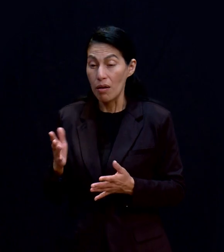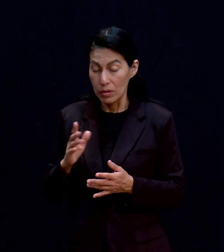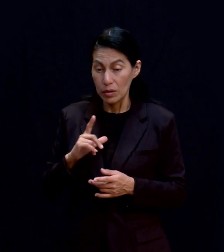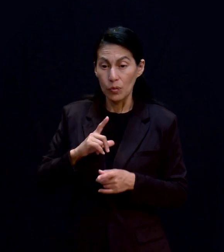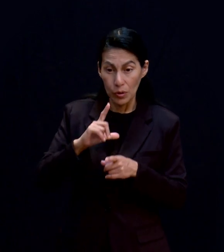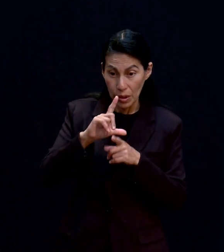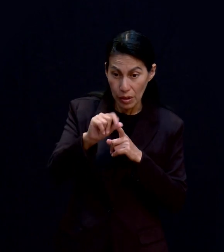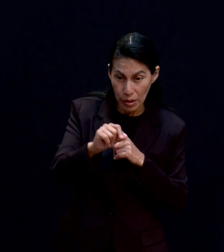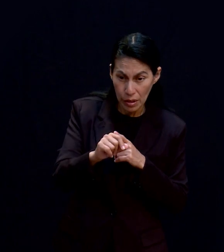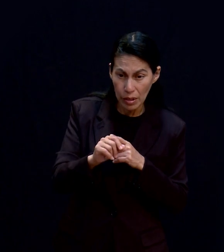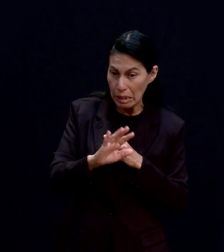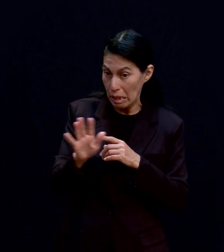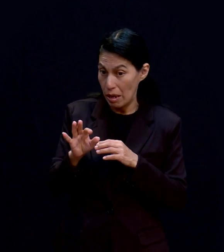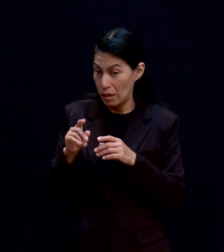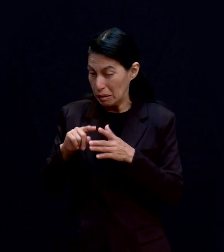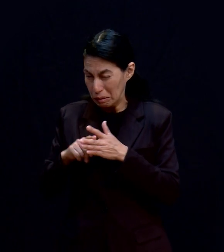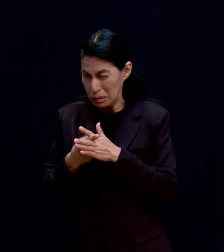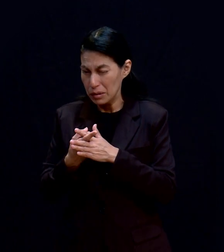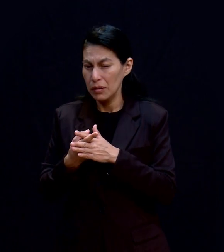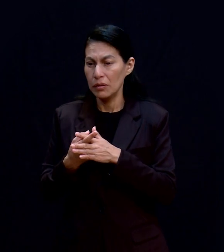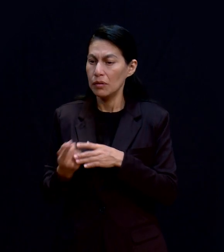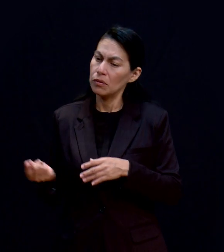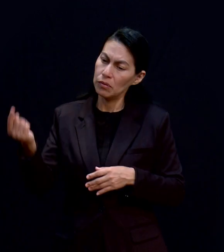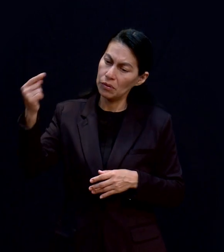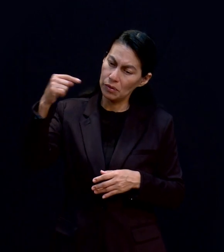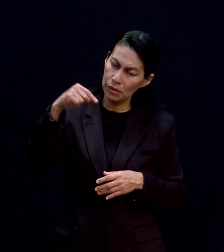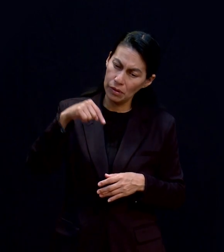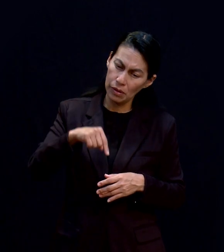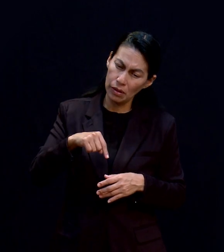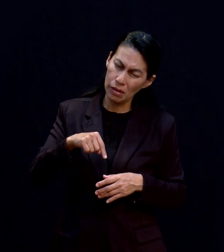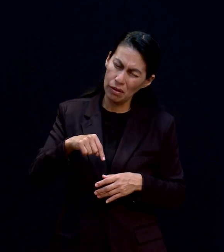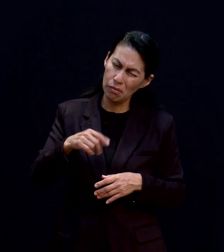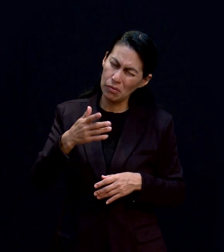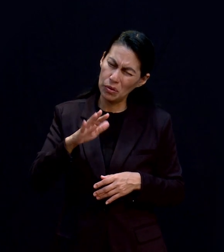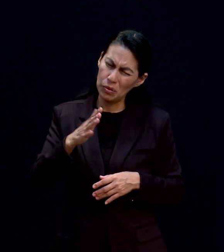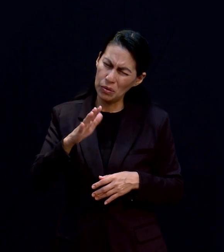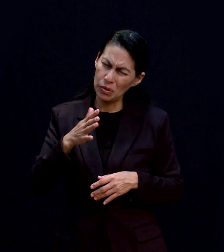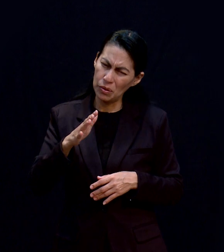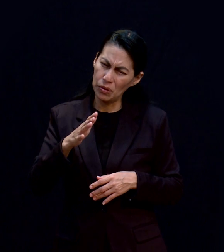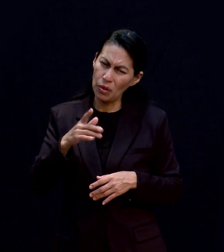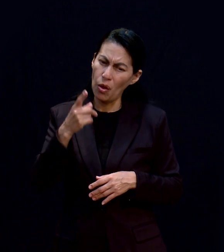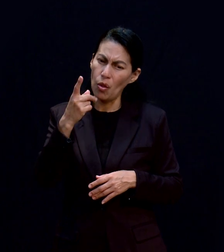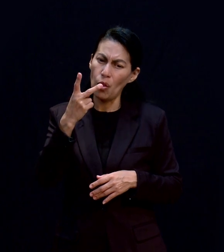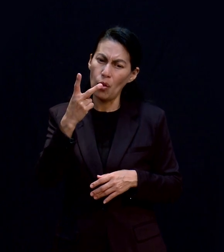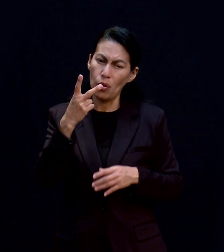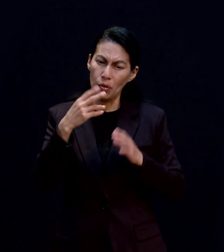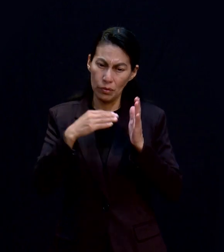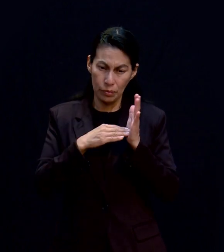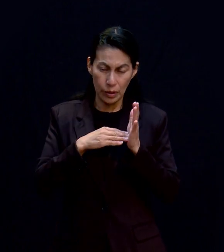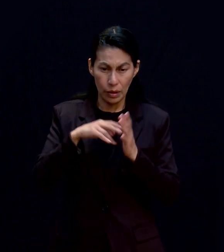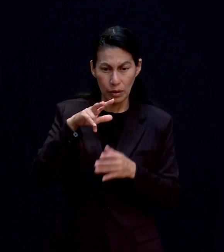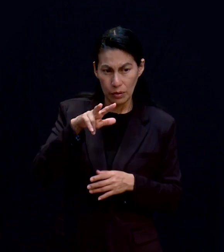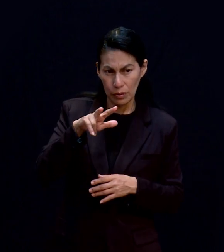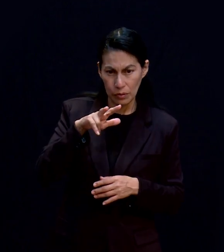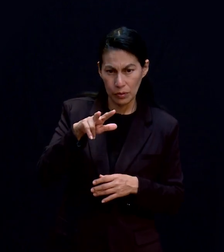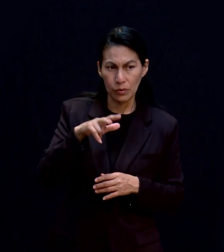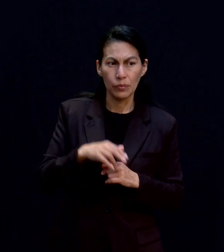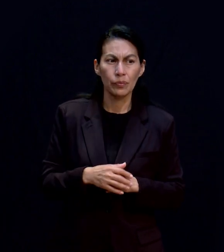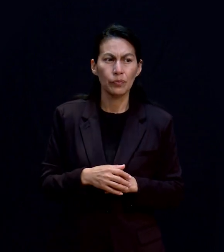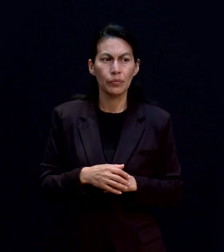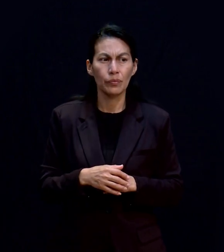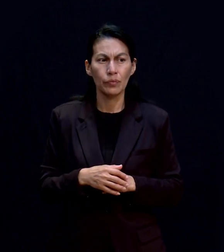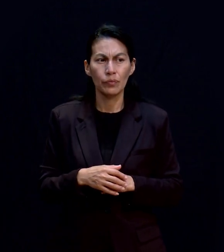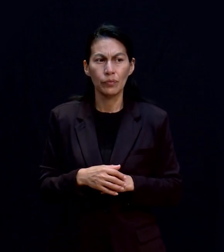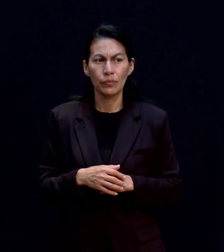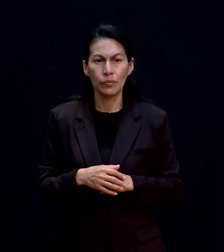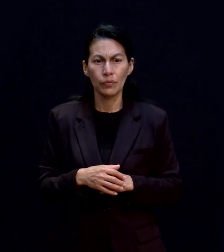está que arde ya va a empezar y así fue llegué aquí a mediados del 2018